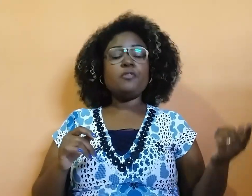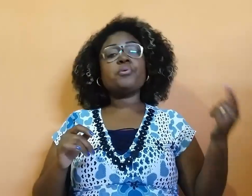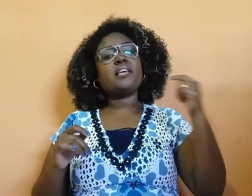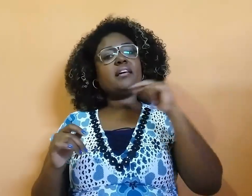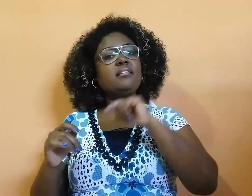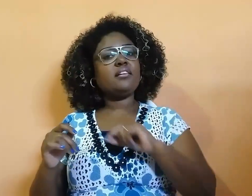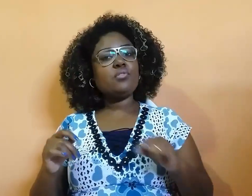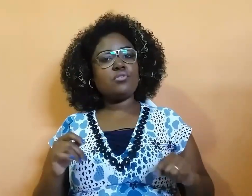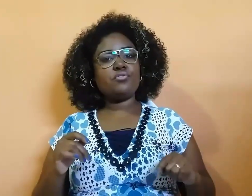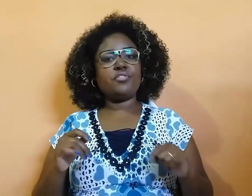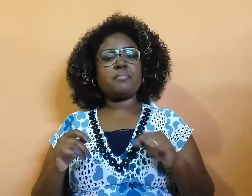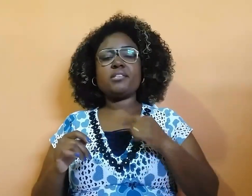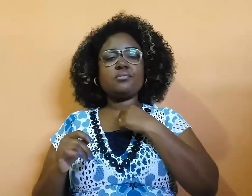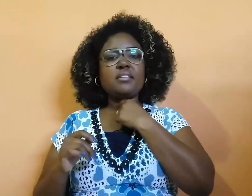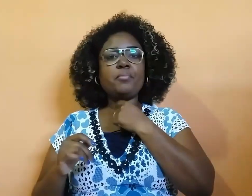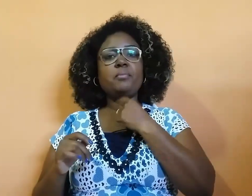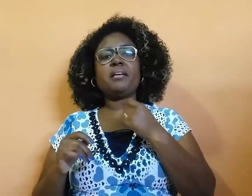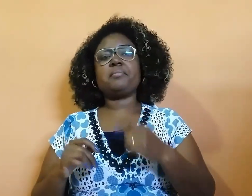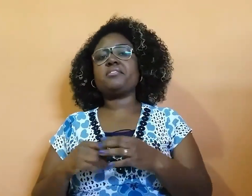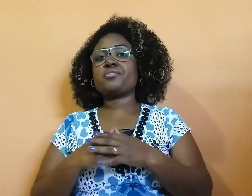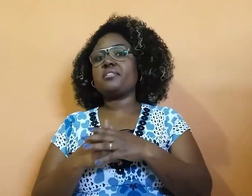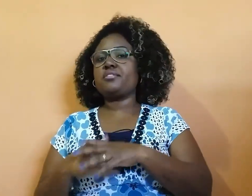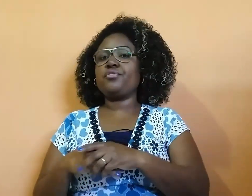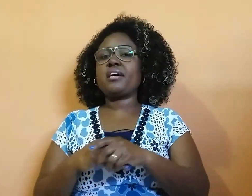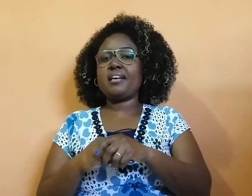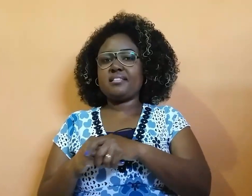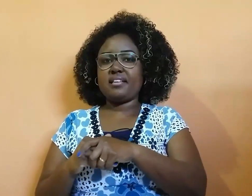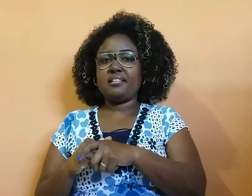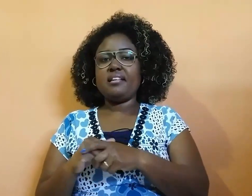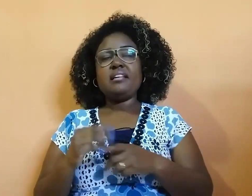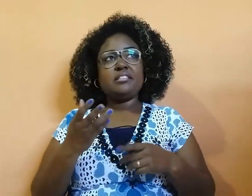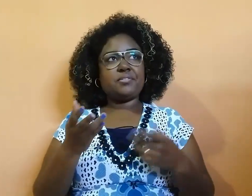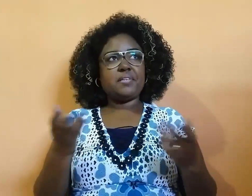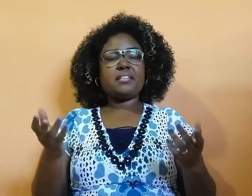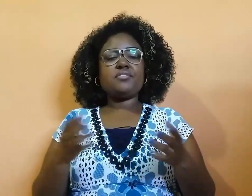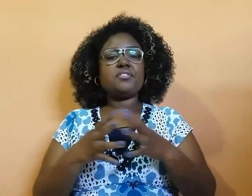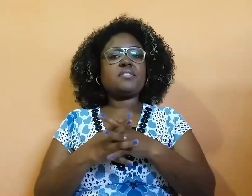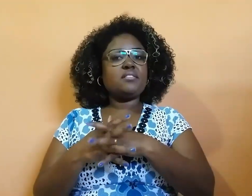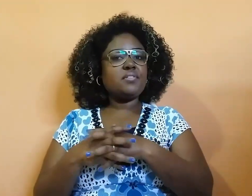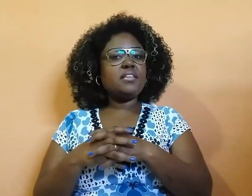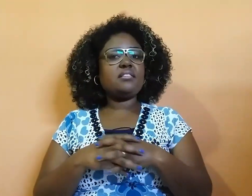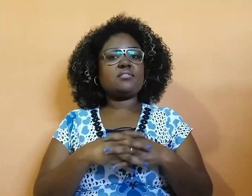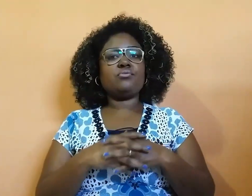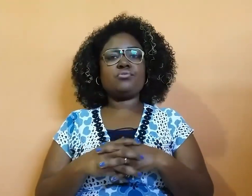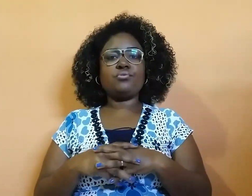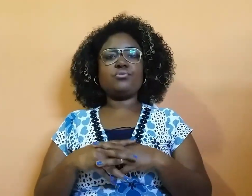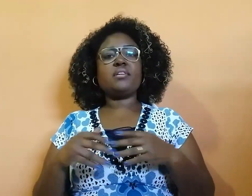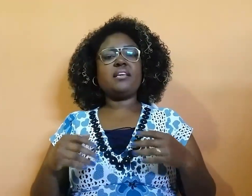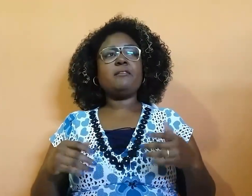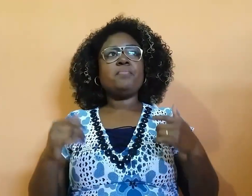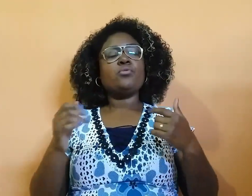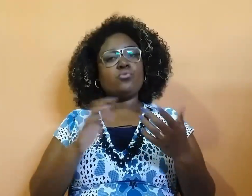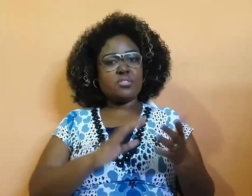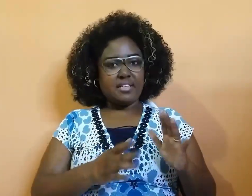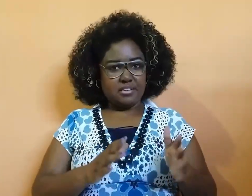porque ela não ouve mas não tem problema nas cordas vocais dela tanto é que talvez vocês conheçam um surdo que usa a